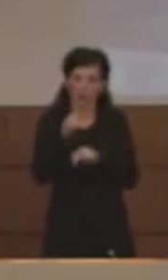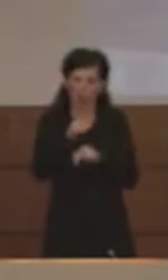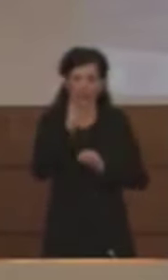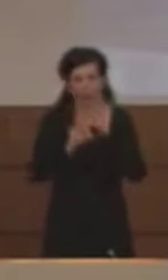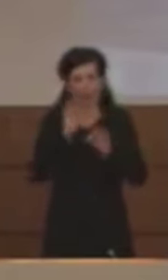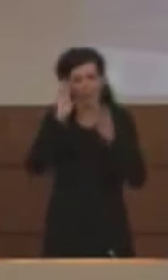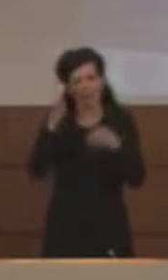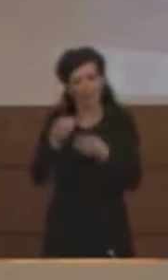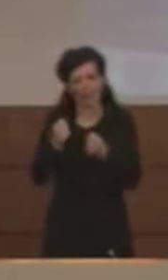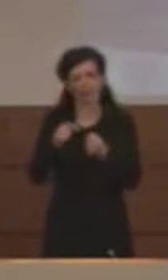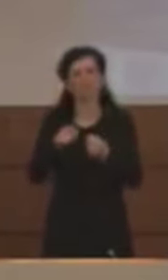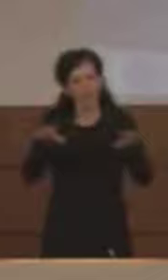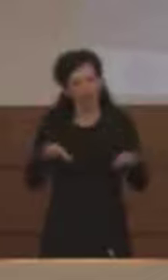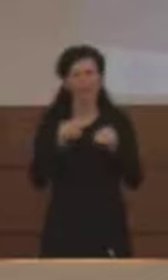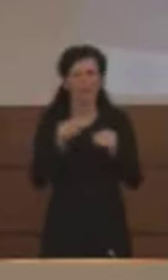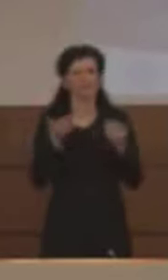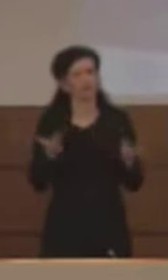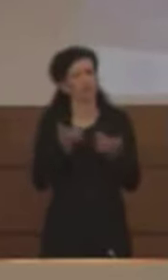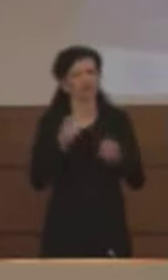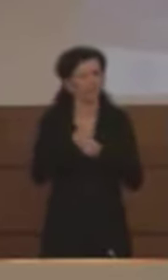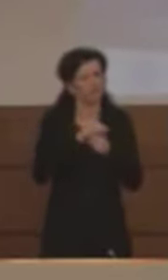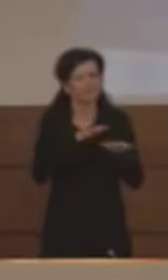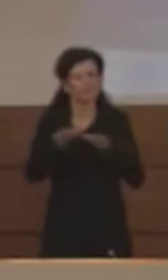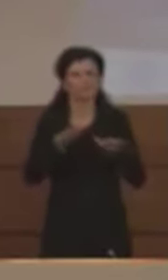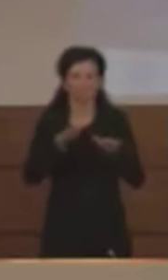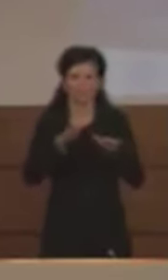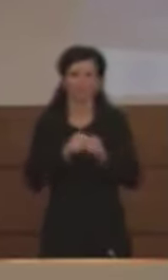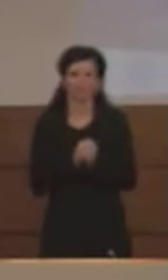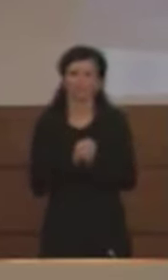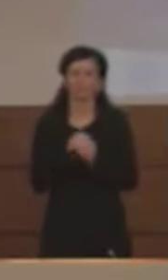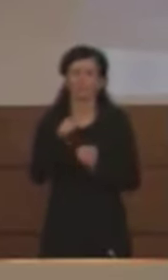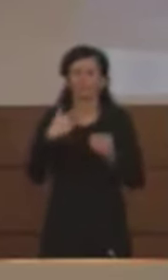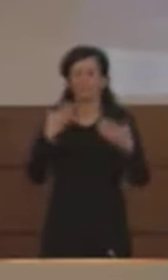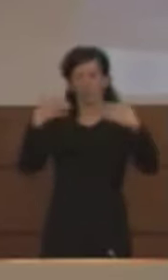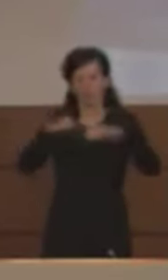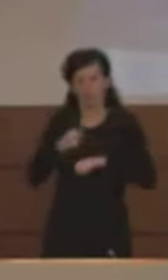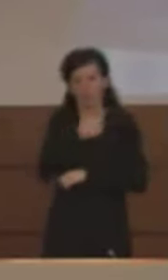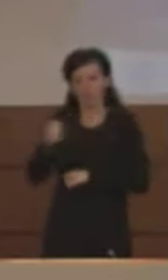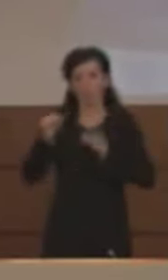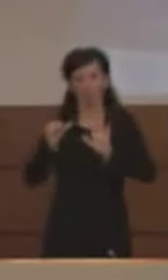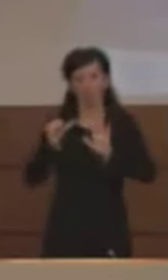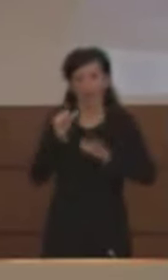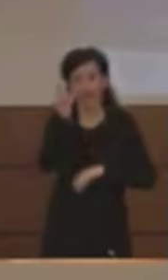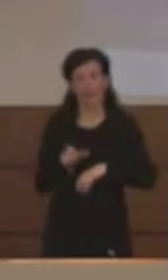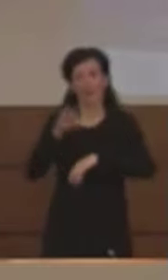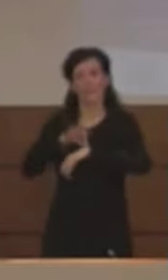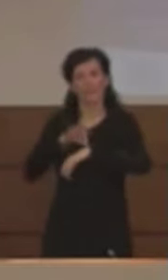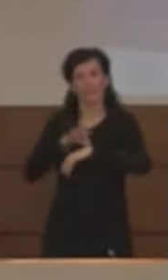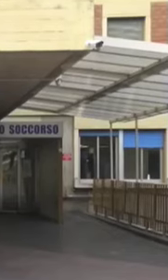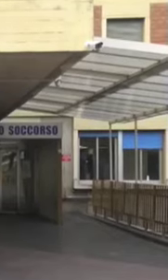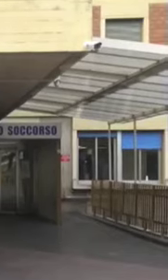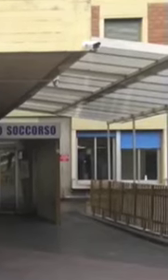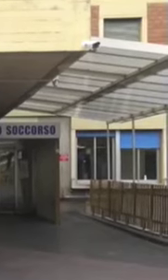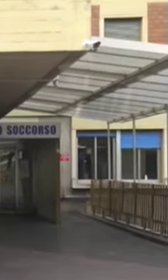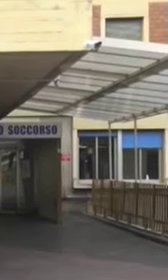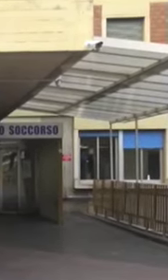in terapia intensiva. Il dato che oggi registriamo è un decremento di 106 pazienti in terapia intensiva,